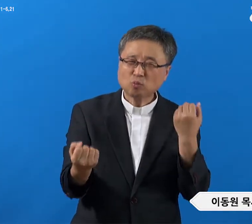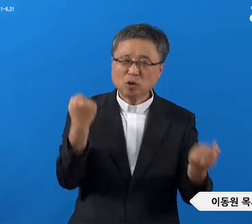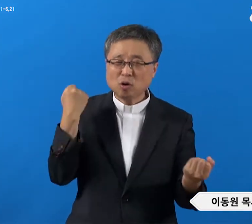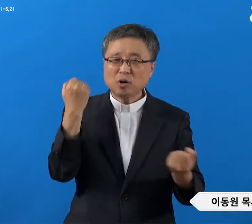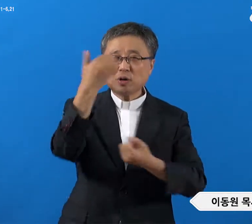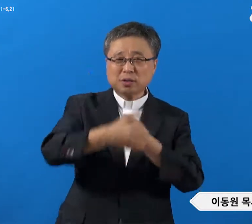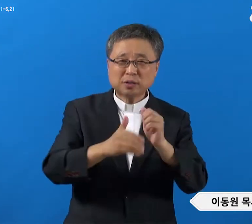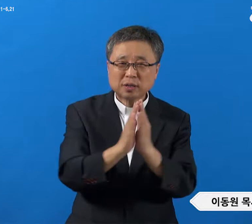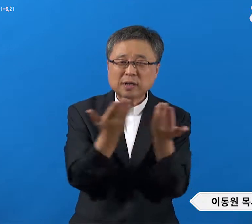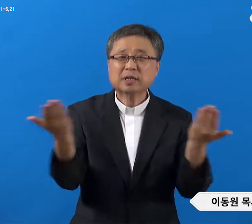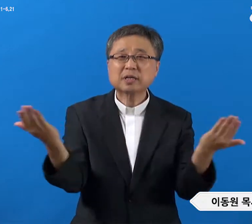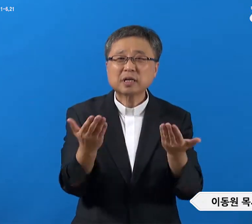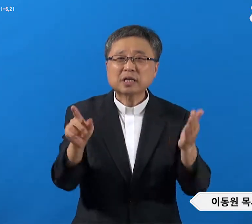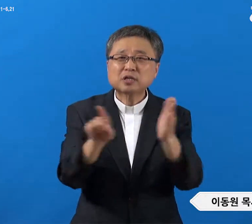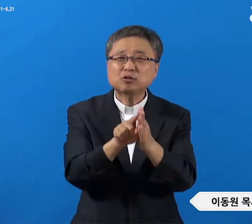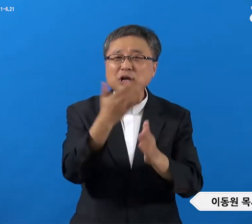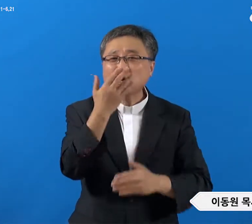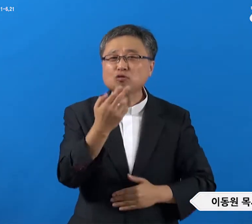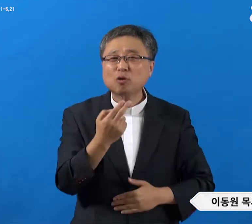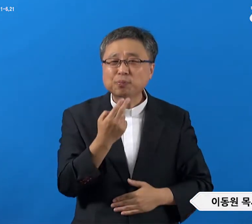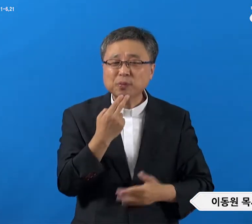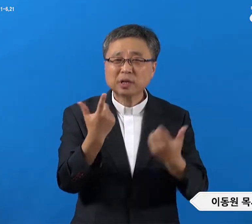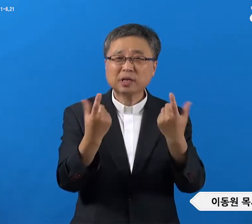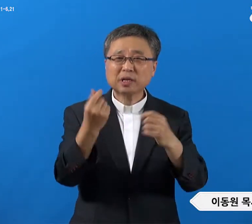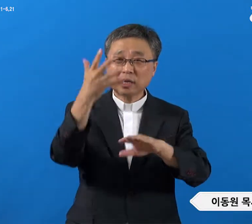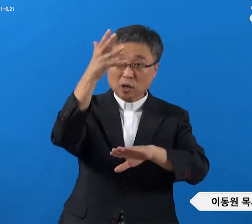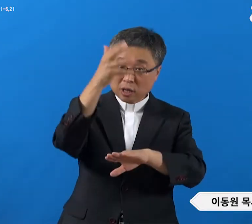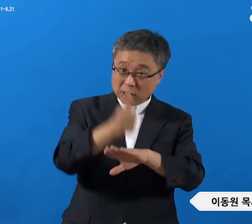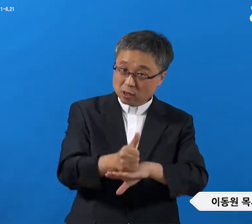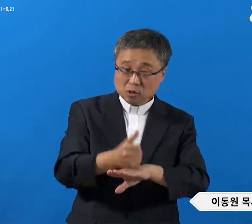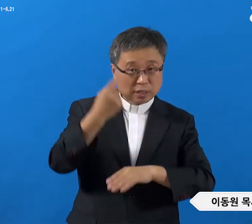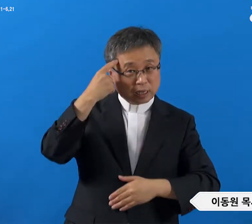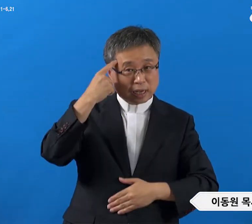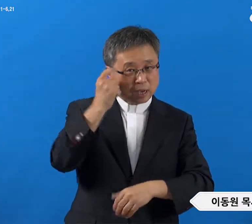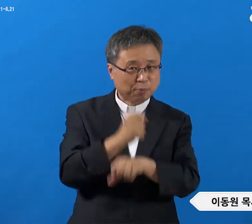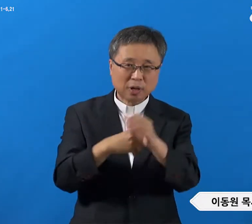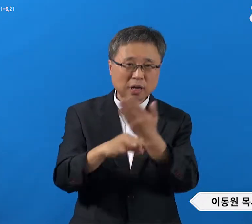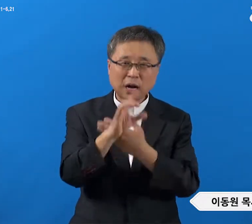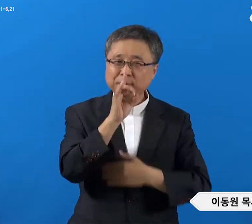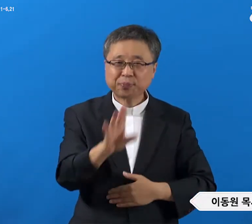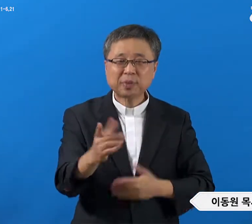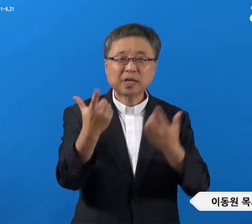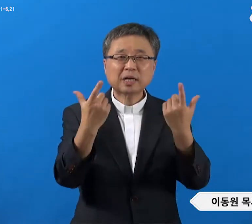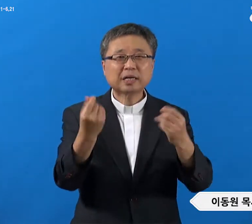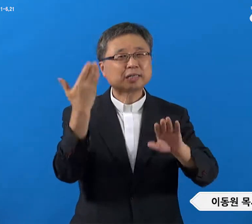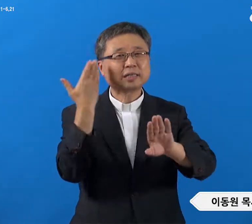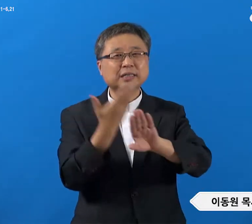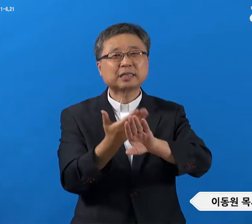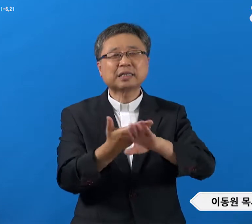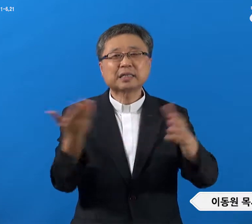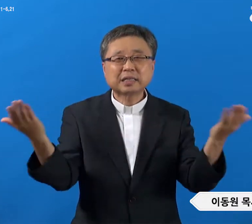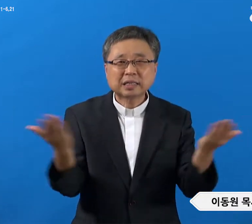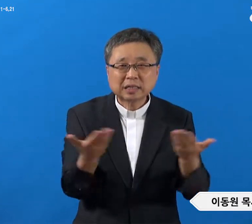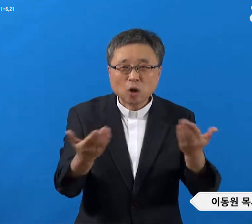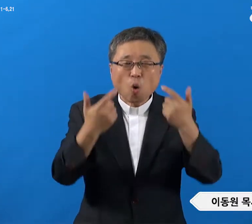그래서 이 성경의 사건은 신뢰할 수 없다, 이런 결론으로 도약하시면 안 됩니다. 이러한 차이는